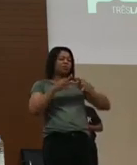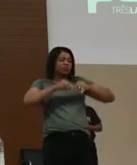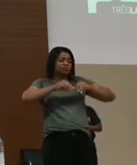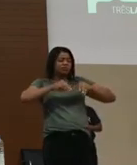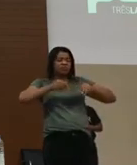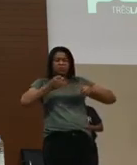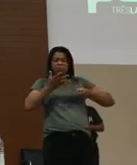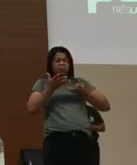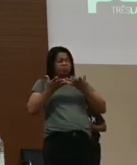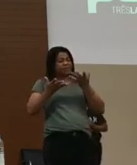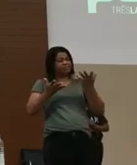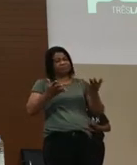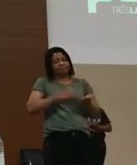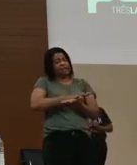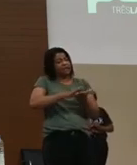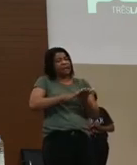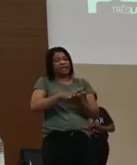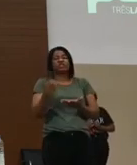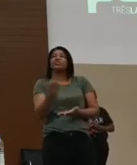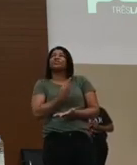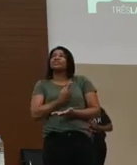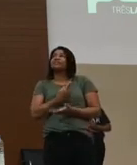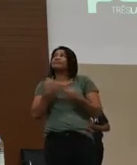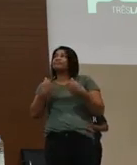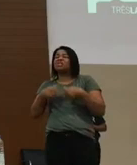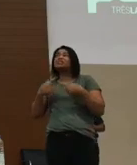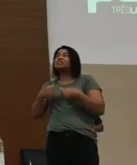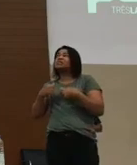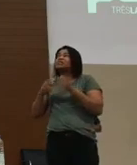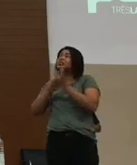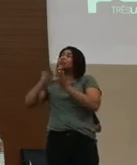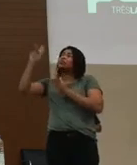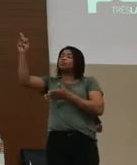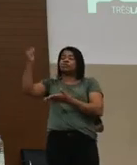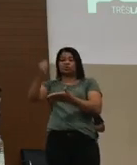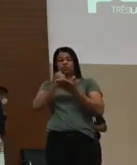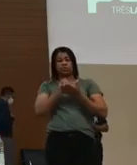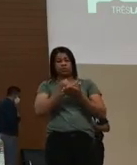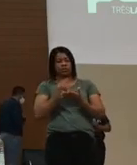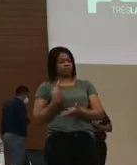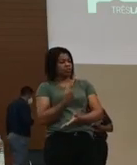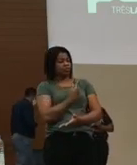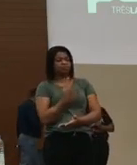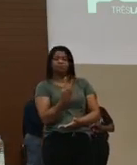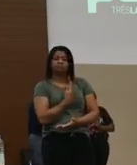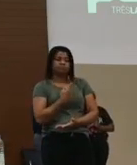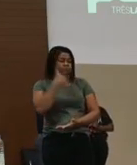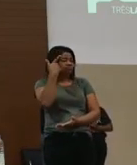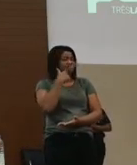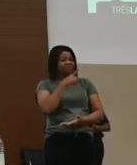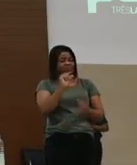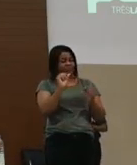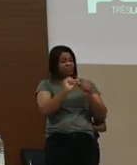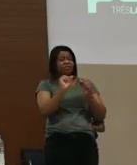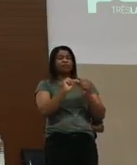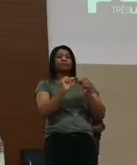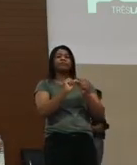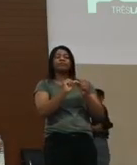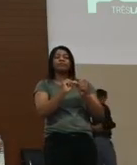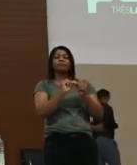sem Ti nada podemos realizar, ó Senhor, sem Ti, ó Deus amado, nada podemos